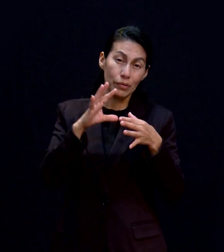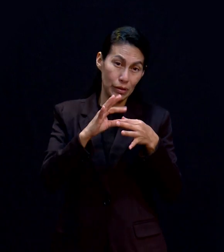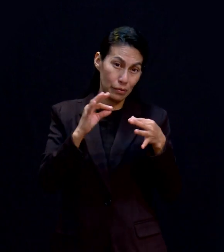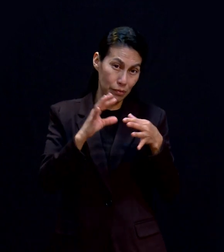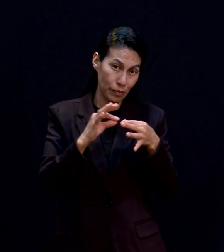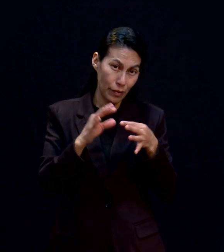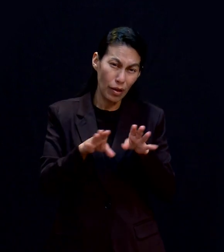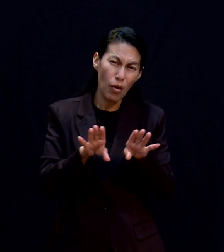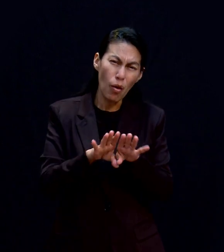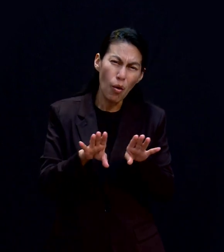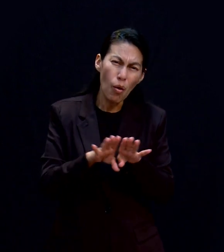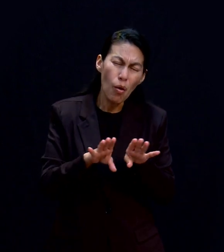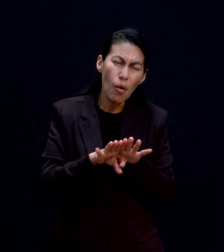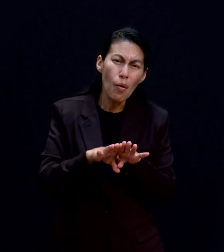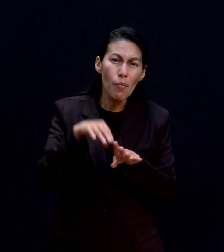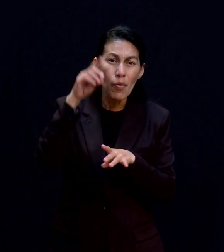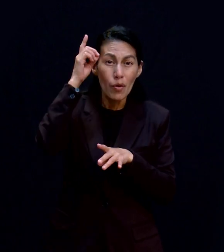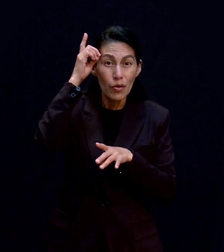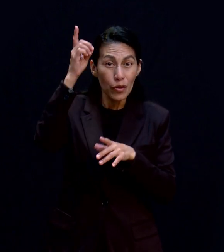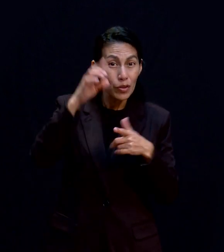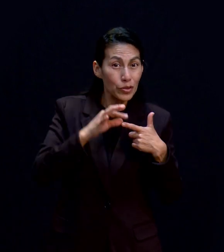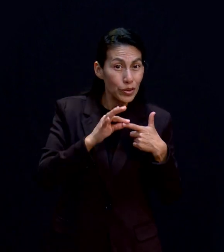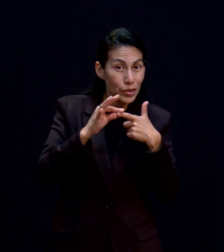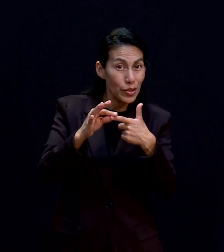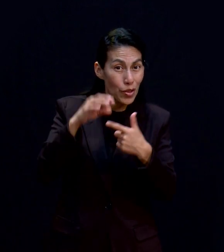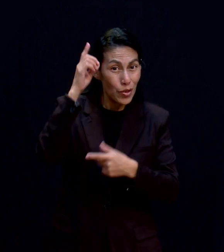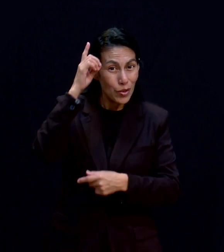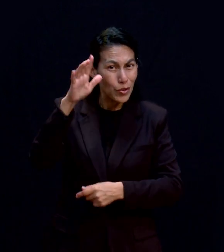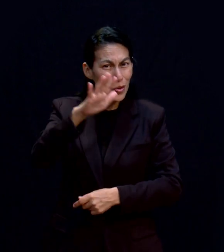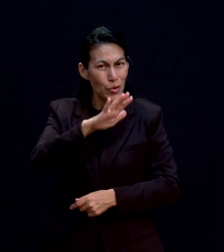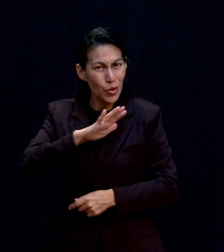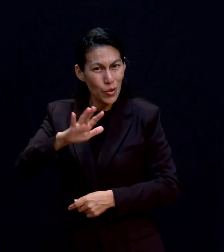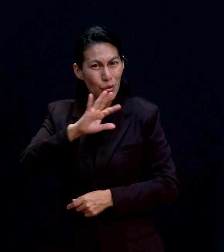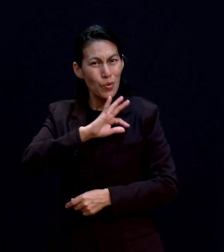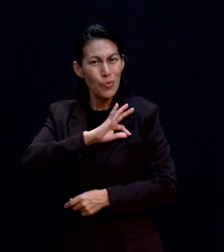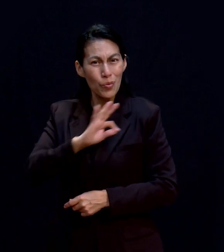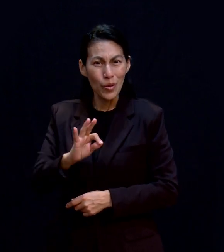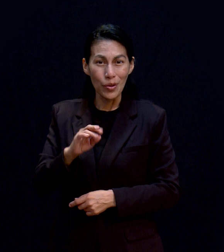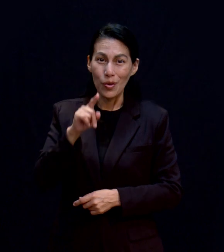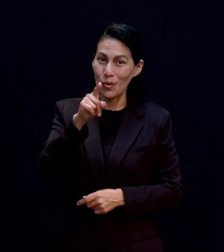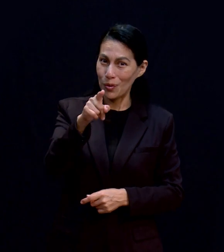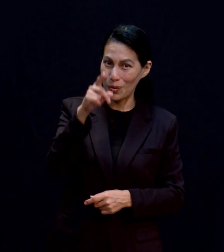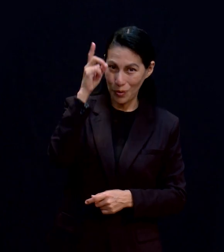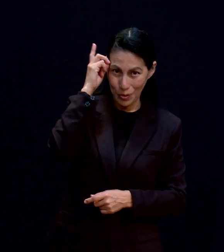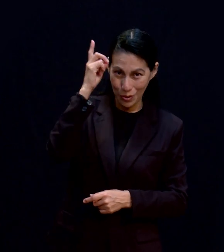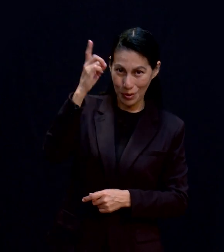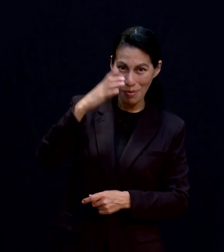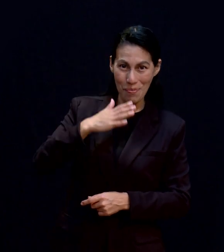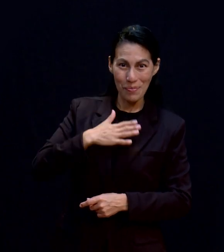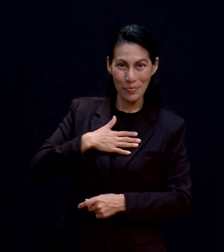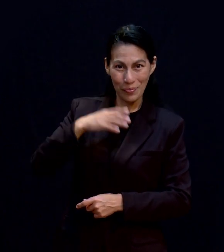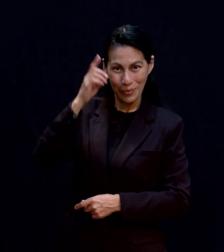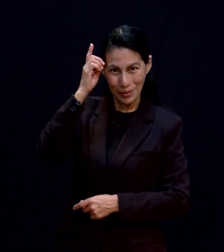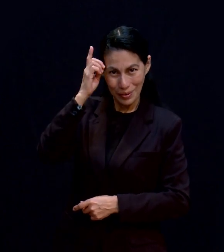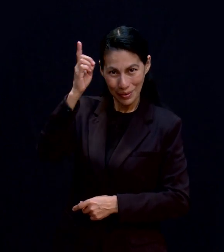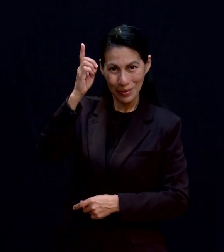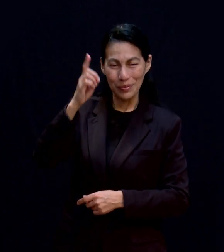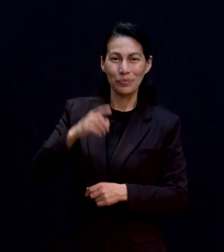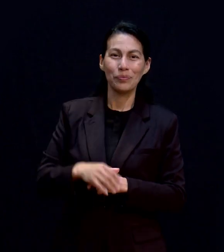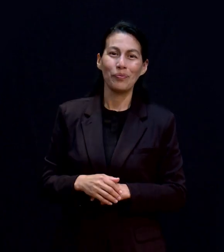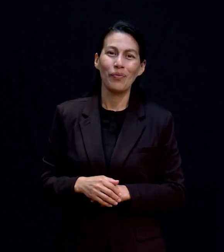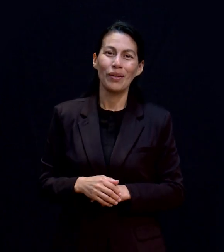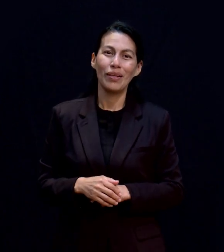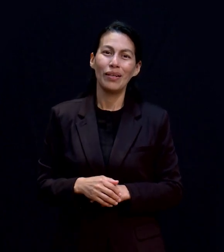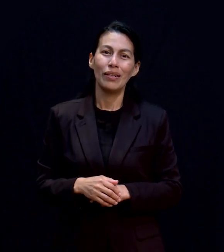ese poder esa dirección divina del dios de lo imposible tu dios mi dios